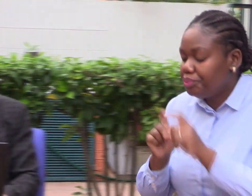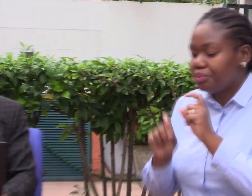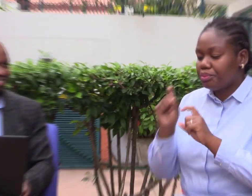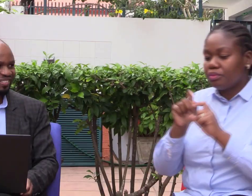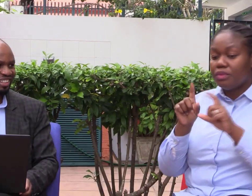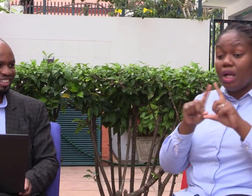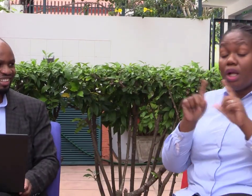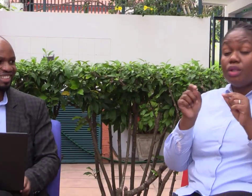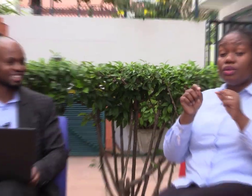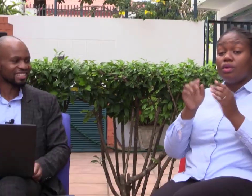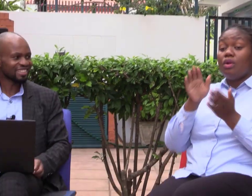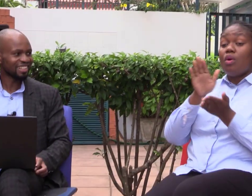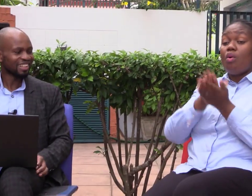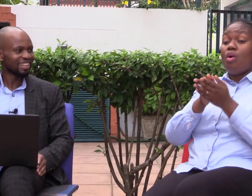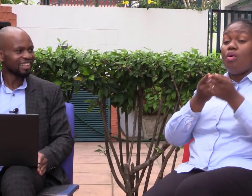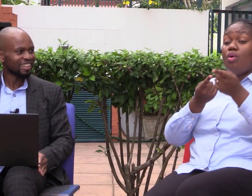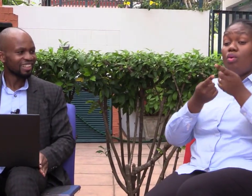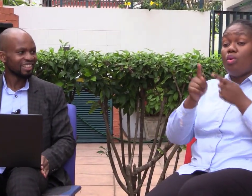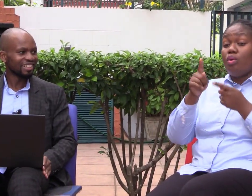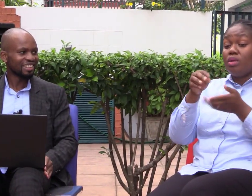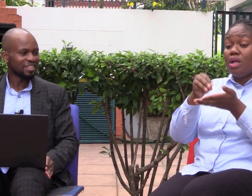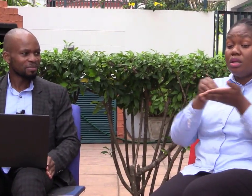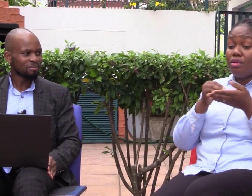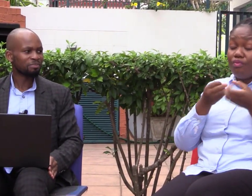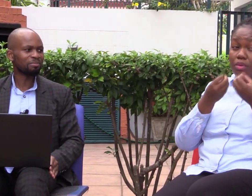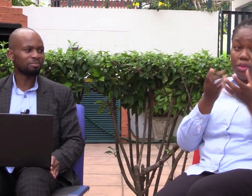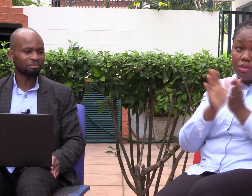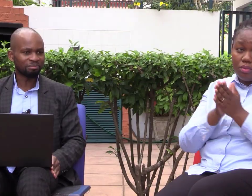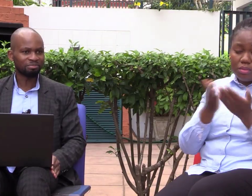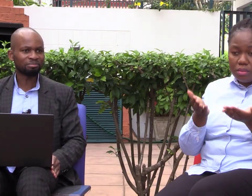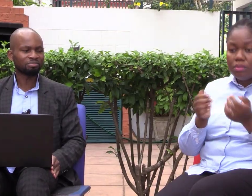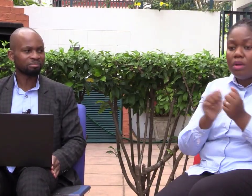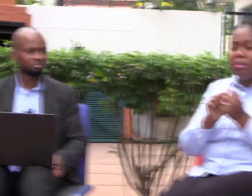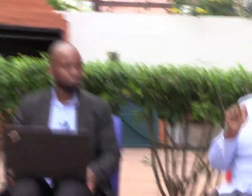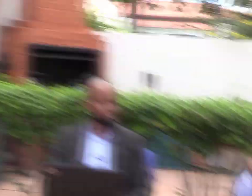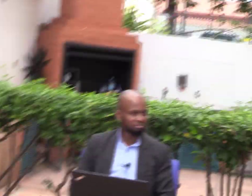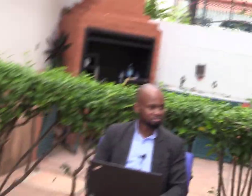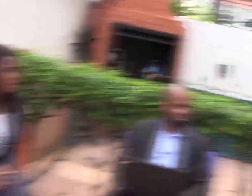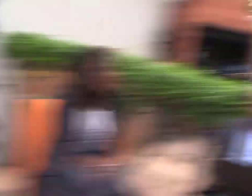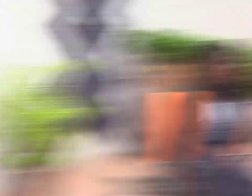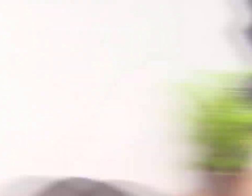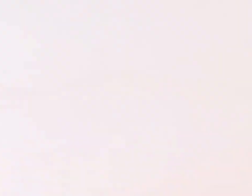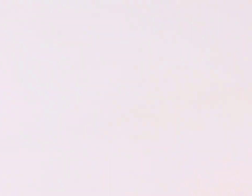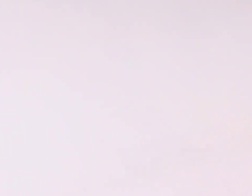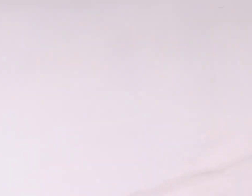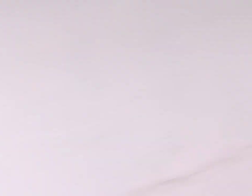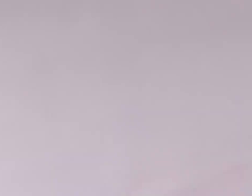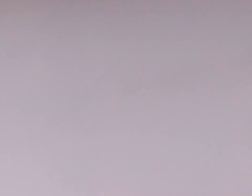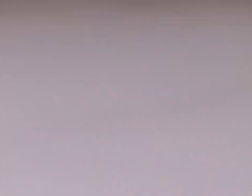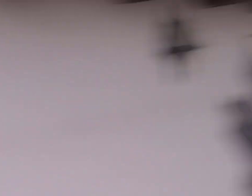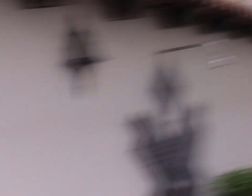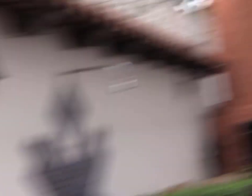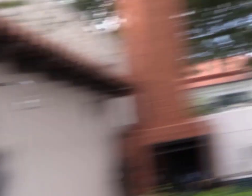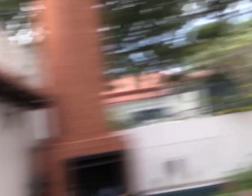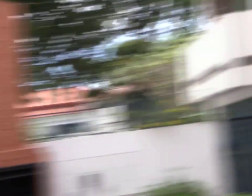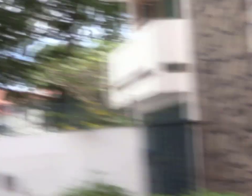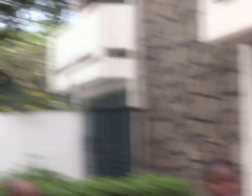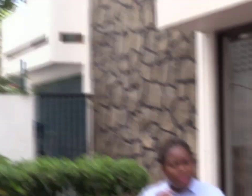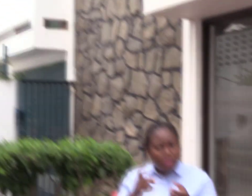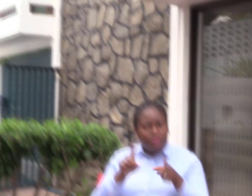Carlos. Desculpe, vou acrescentar alguma coisa. São zonas longínquas que precisam de